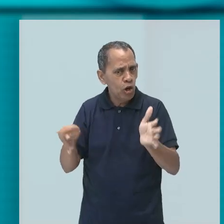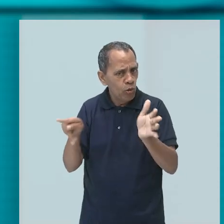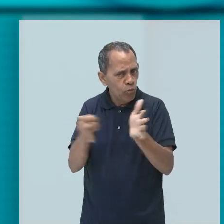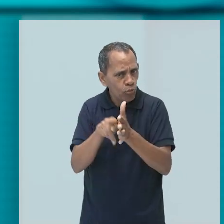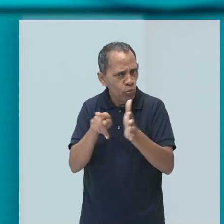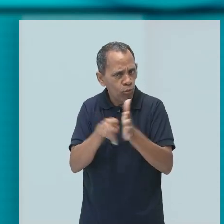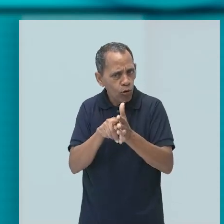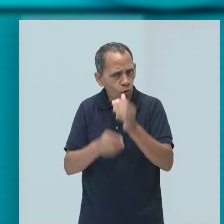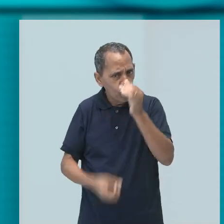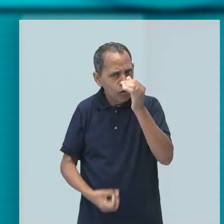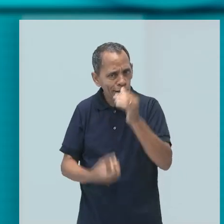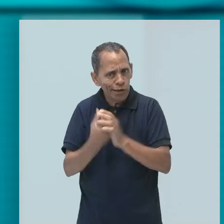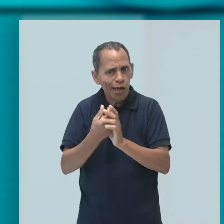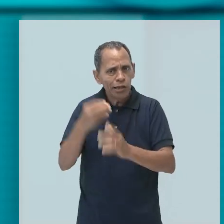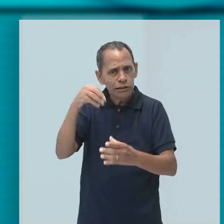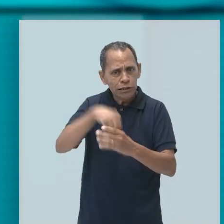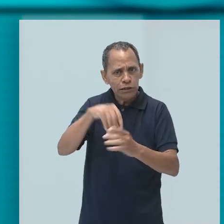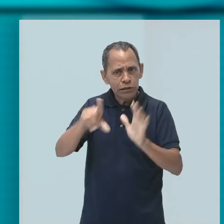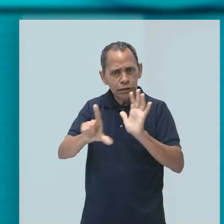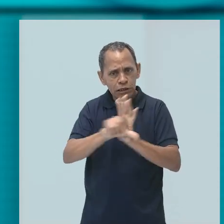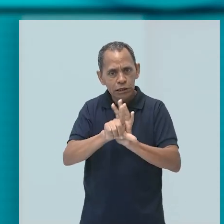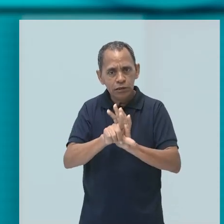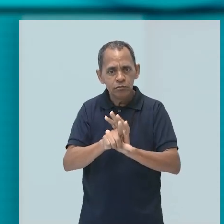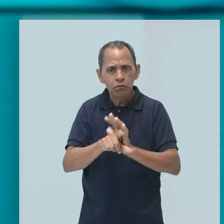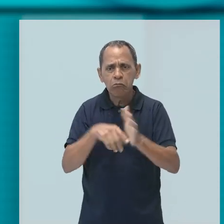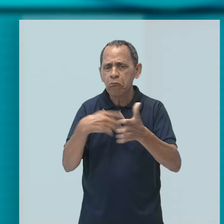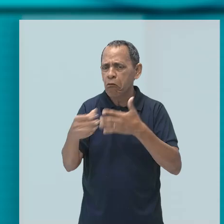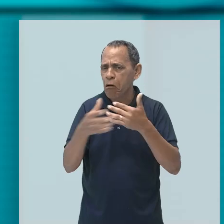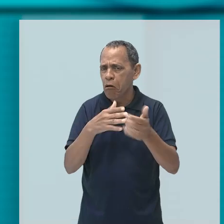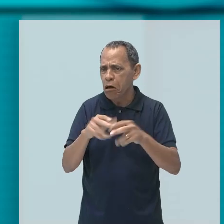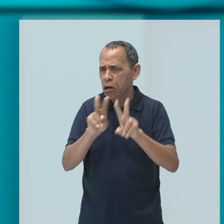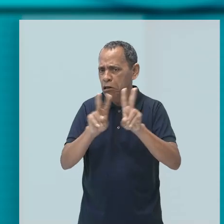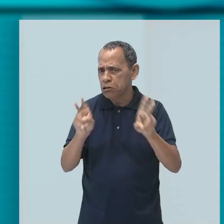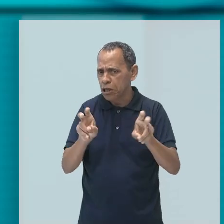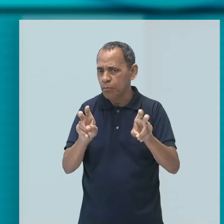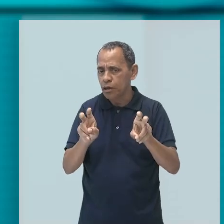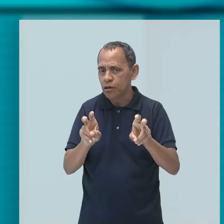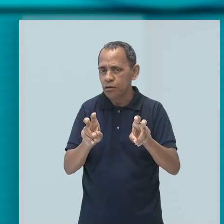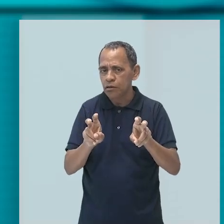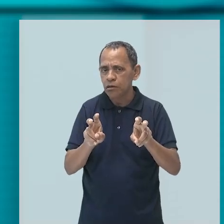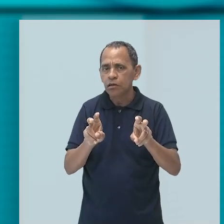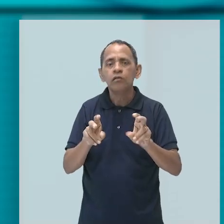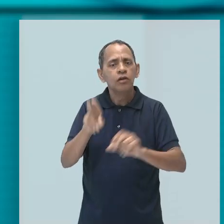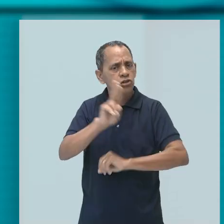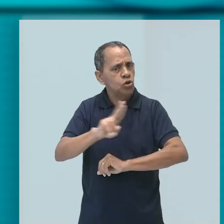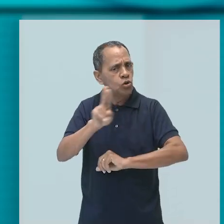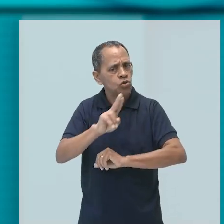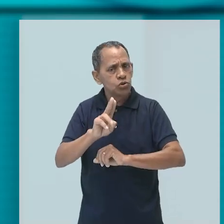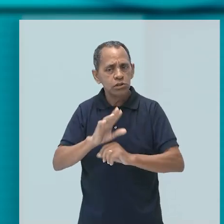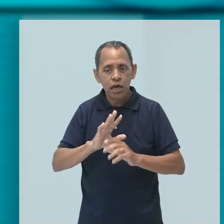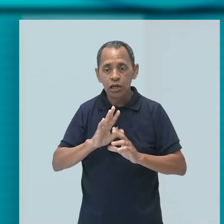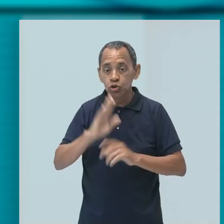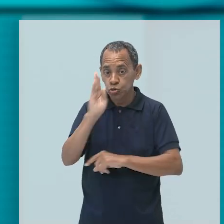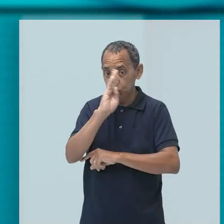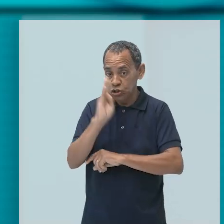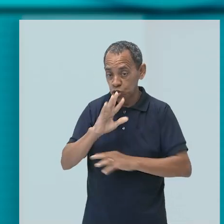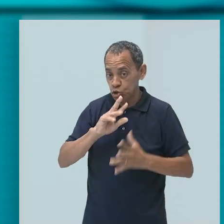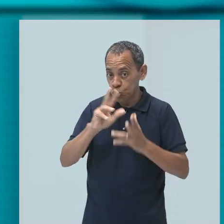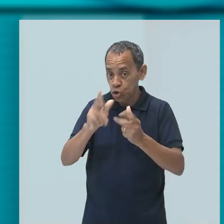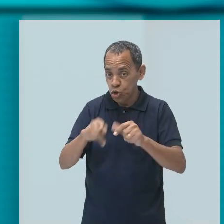assunto, qualquer tema que acaba se transformando em uma lei que vai ser aplicada em todo o território nacional ou